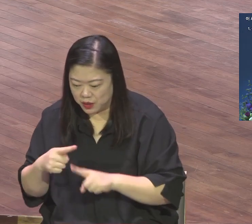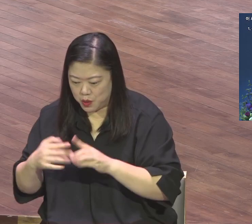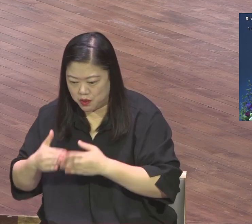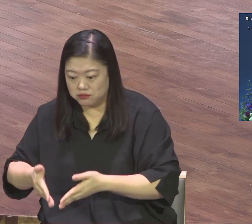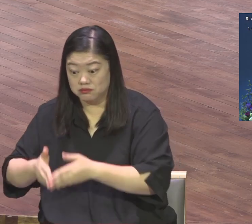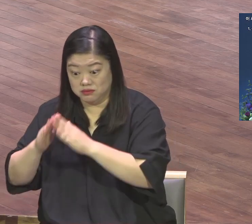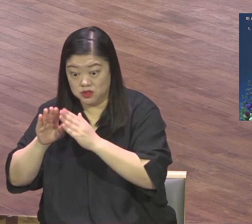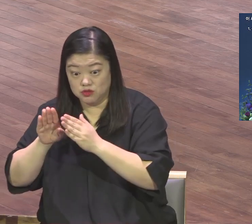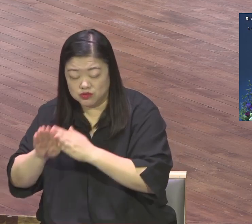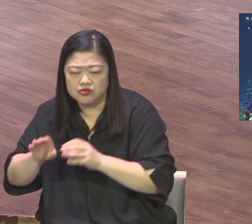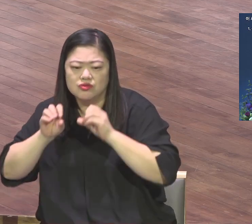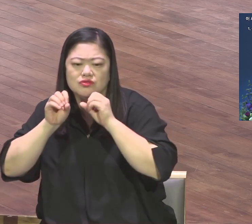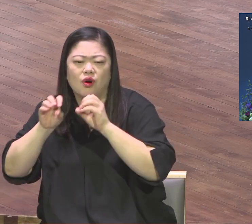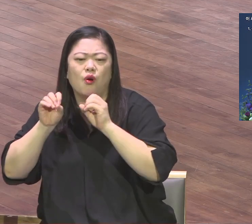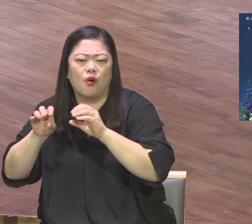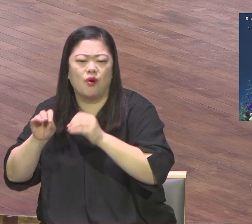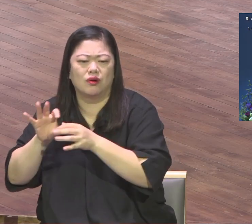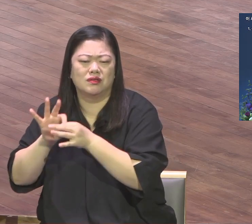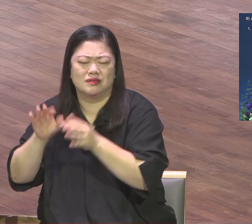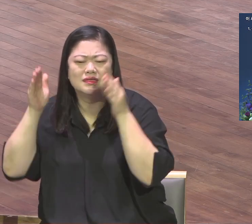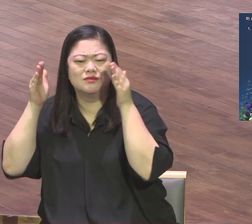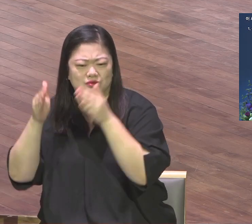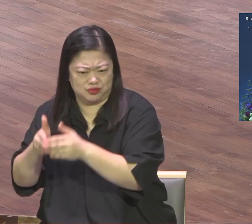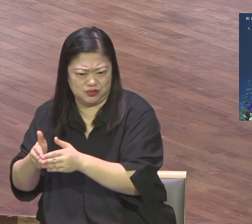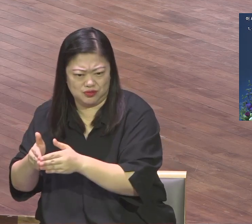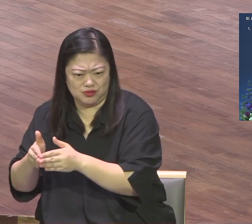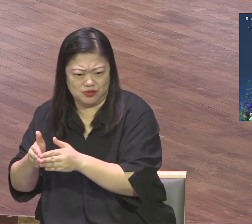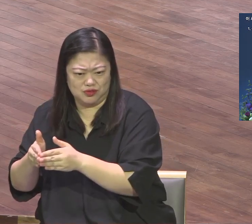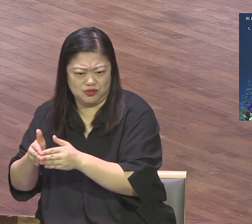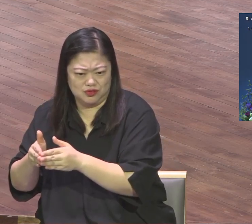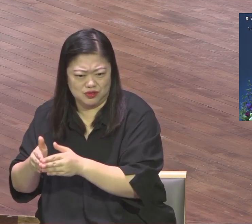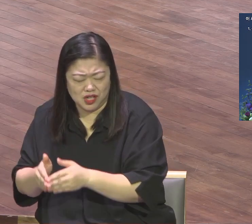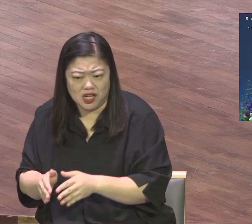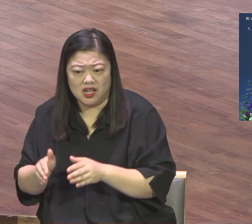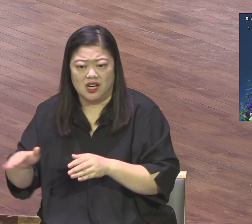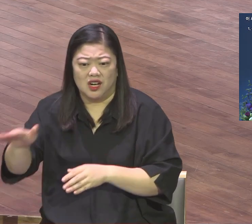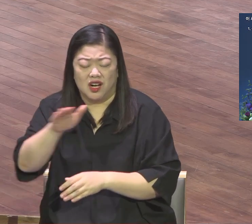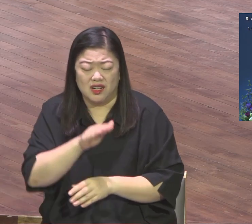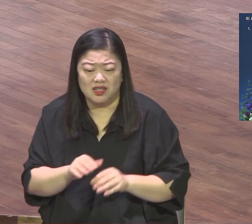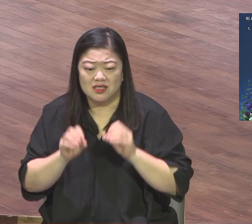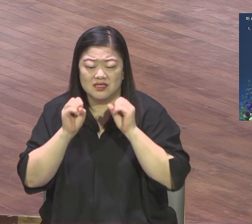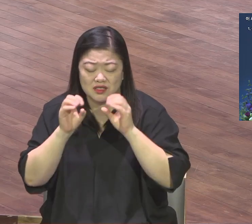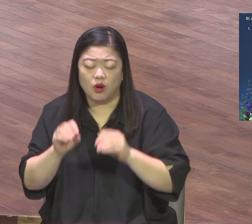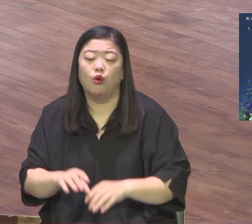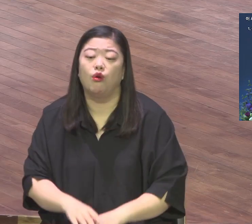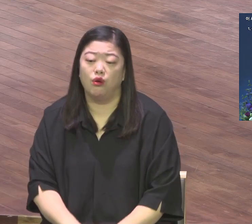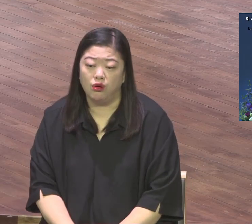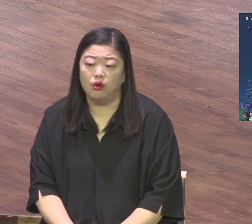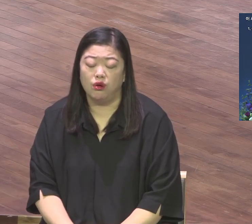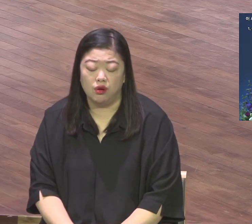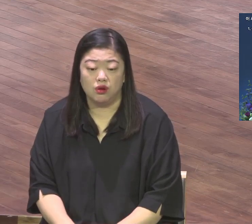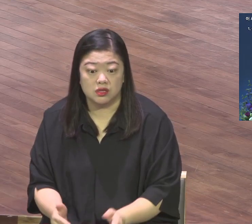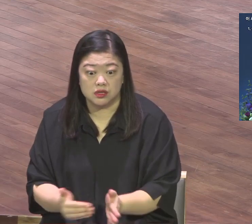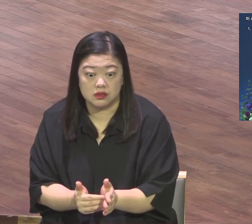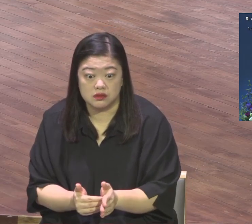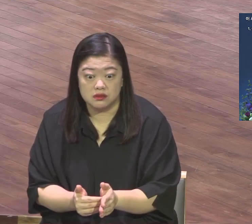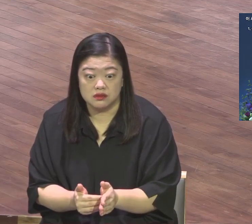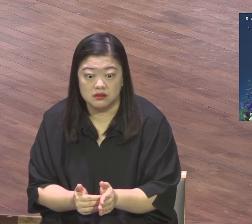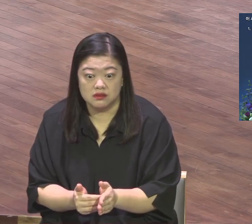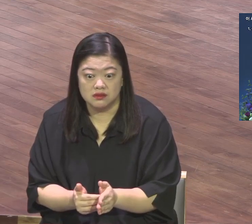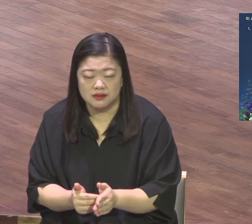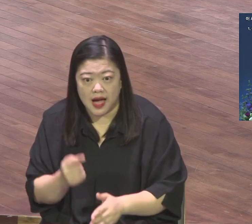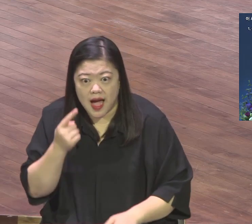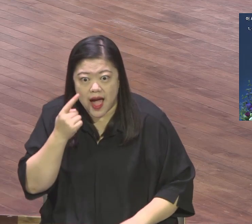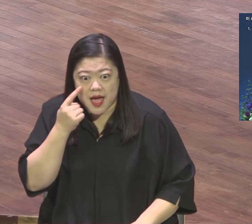그렇게 첫 마디를 그렇게 합니다만은 잘 못 알아요. 지각변동이 용기도